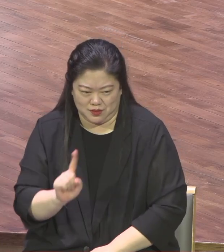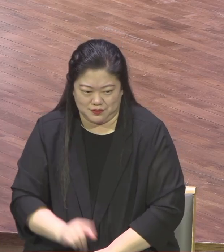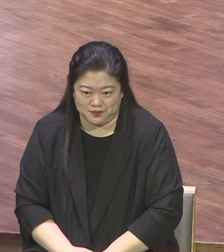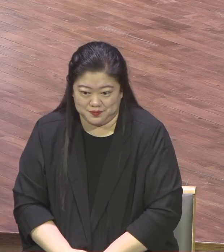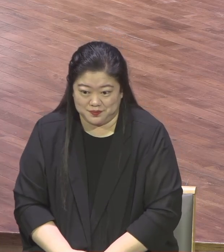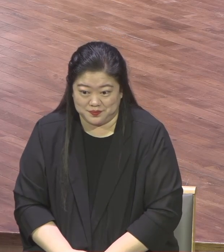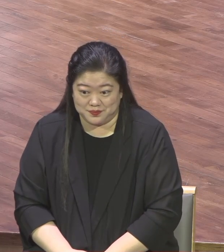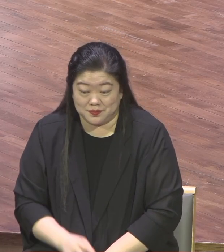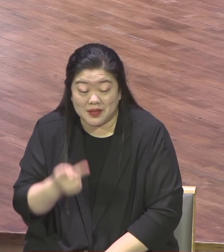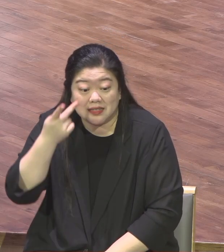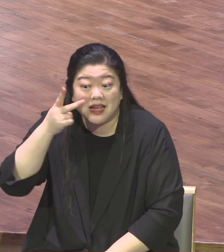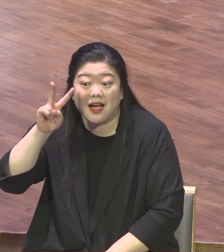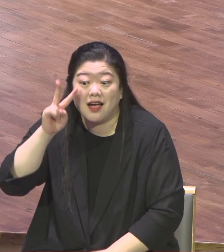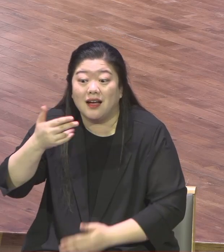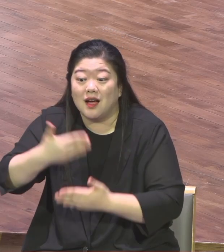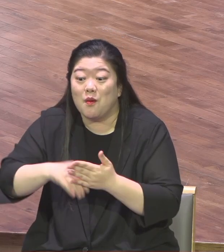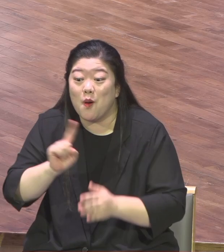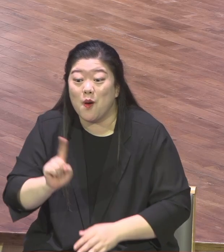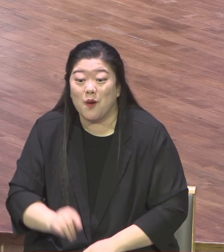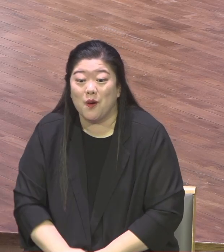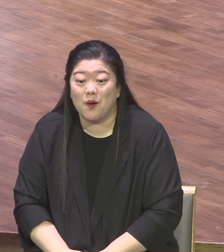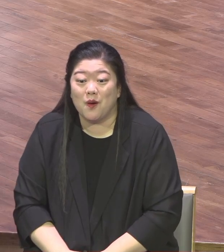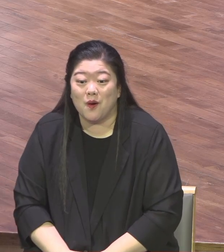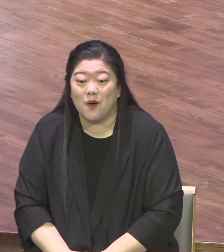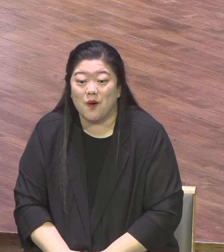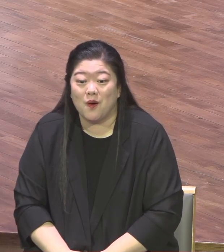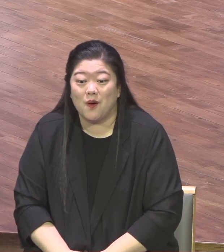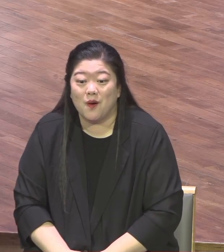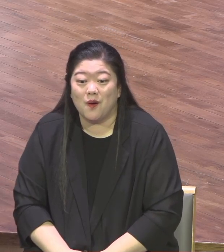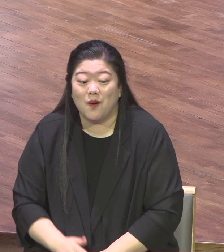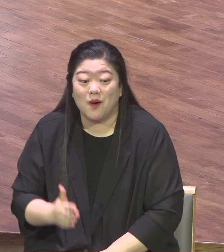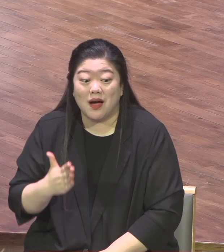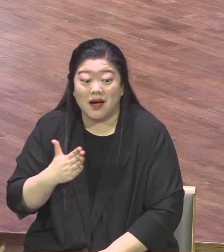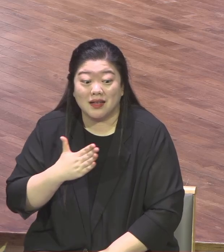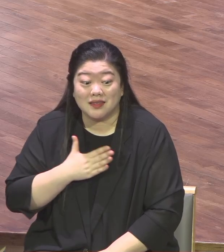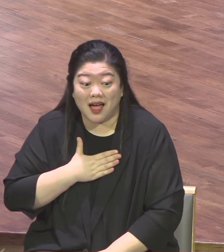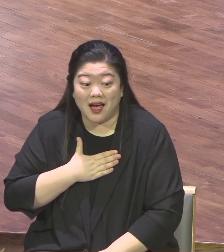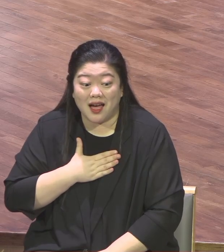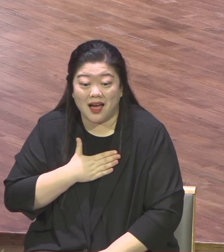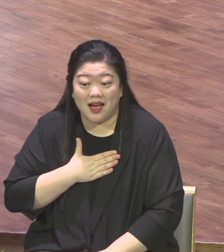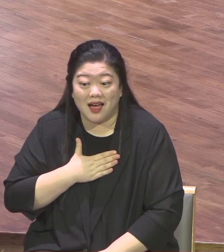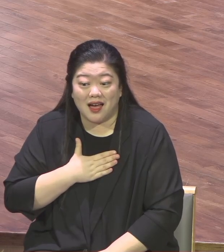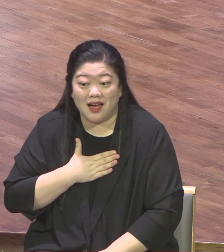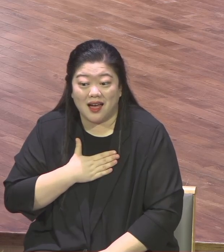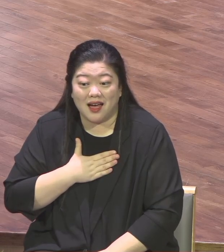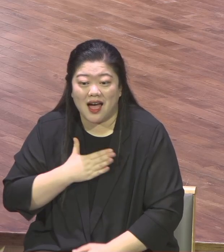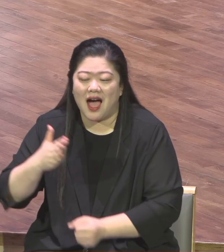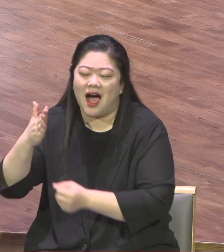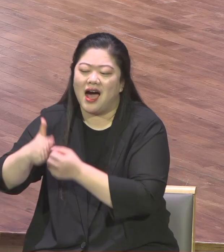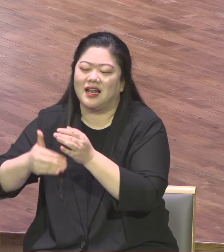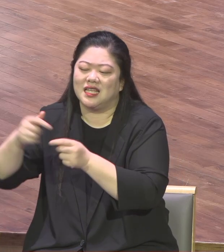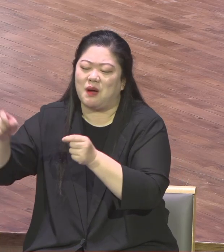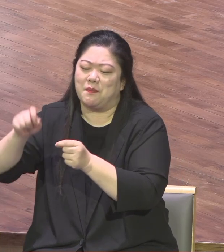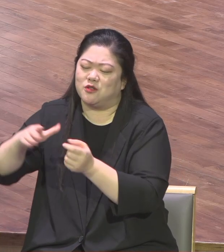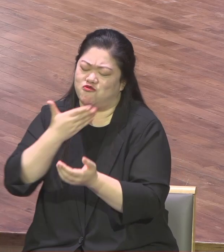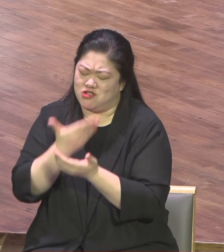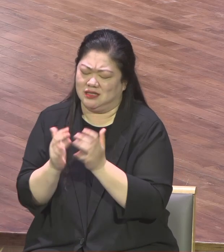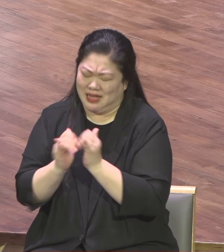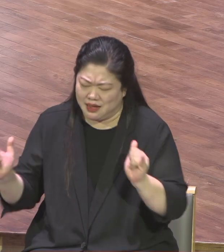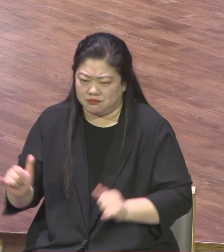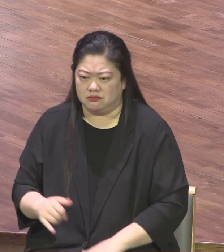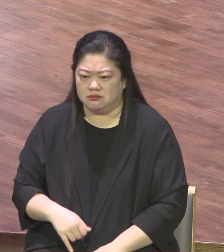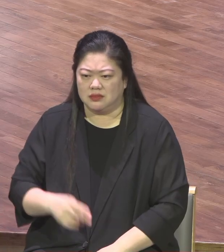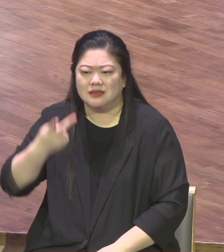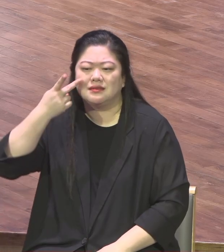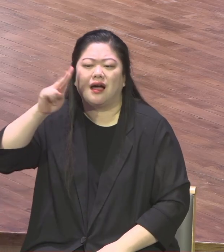뭐냐? 나는 하나님 앞에서 내가 최고 존재다.